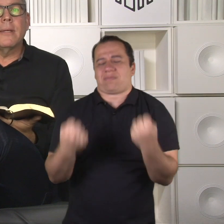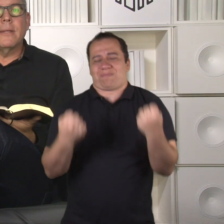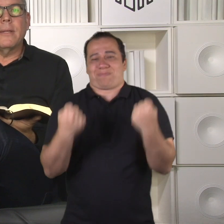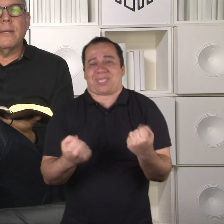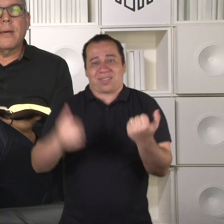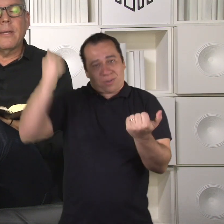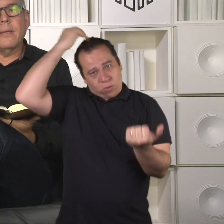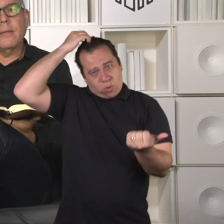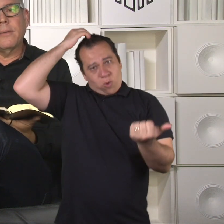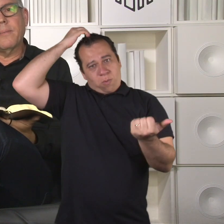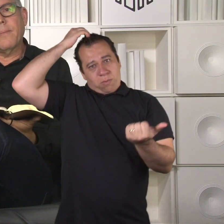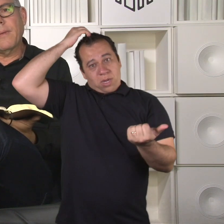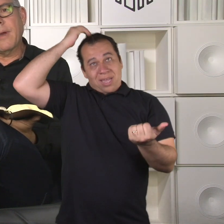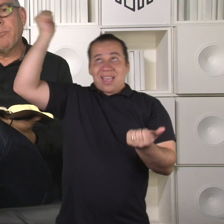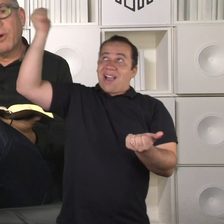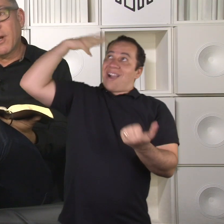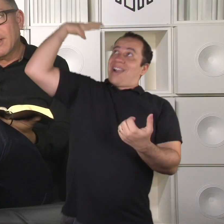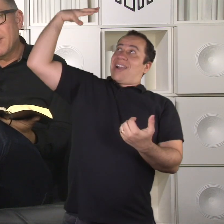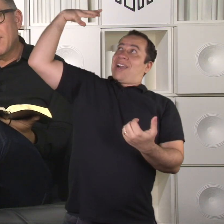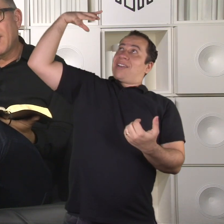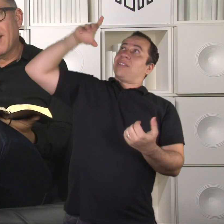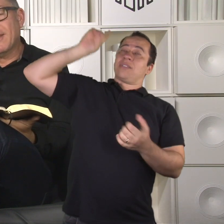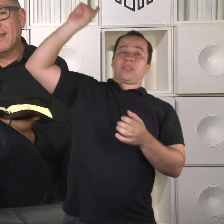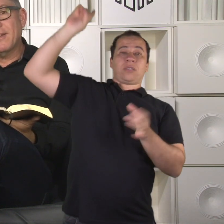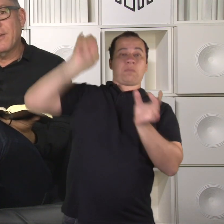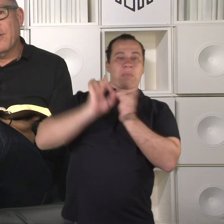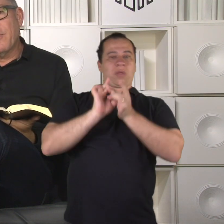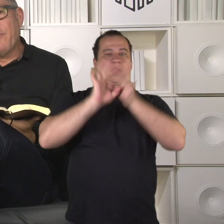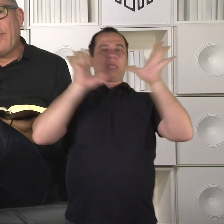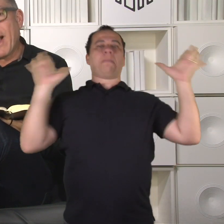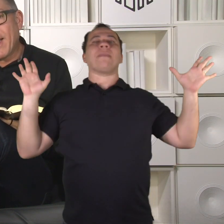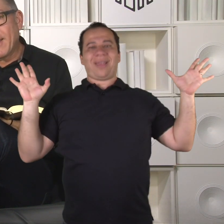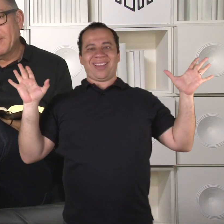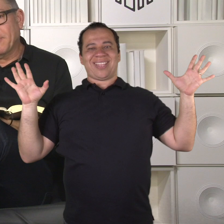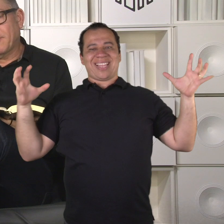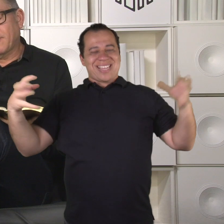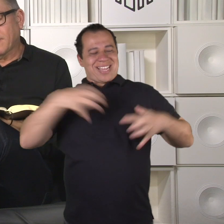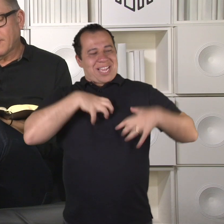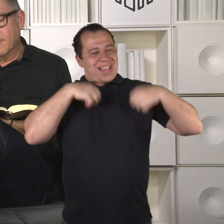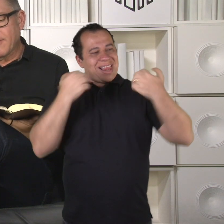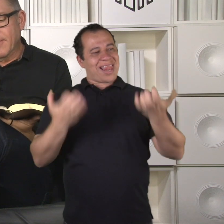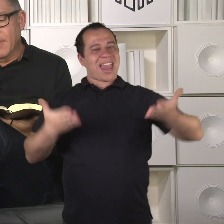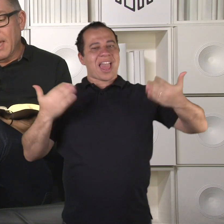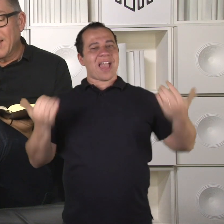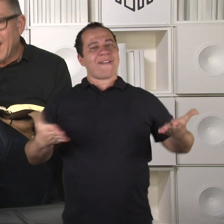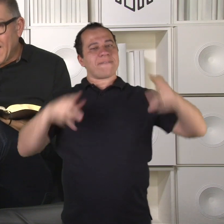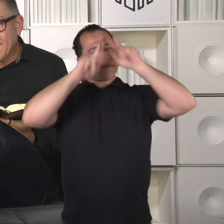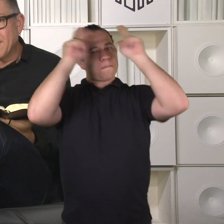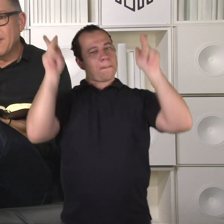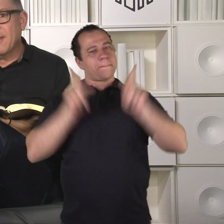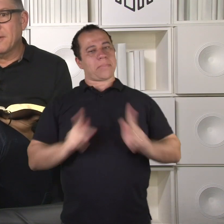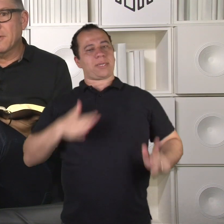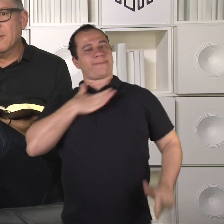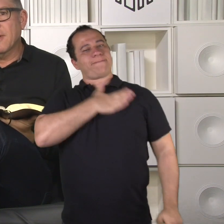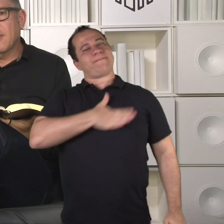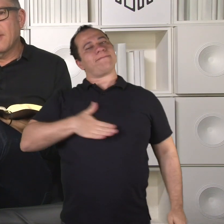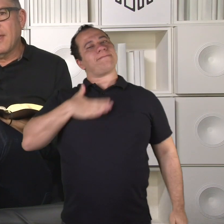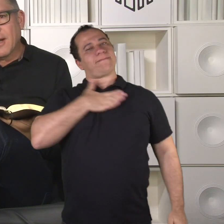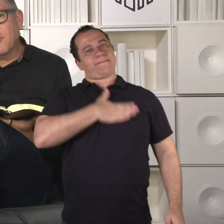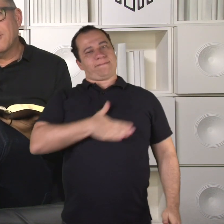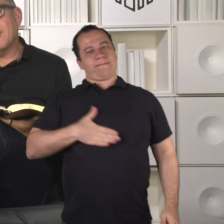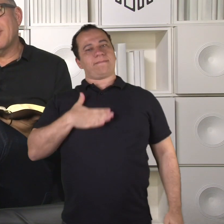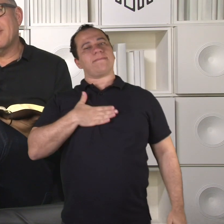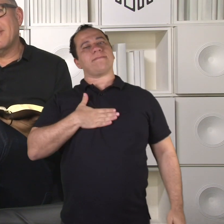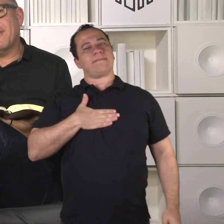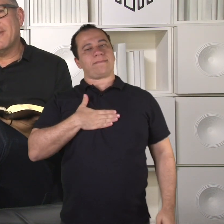liberta. E a porta de entrada para a graça de Deus